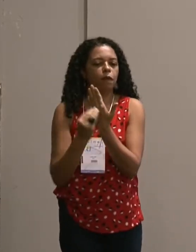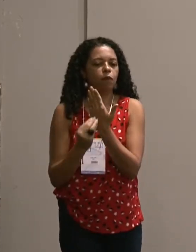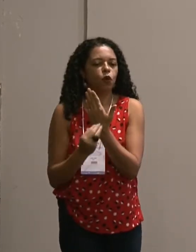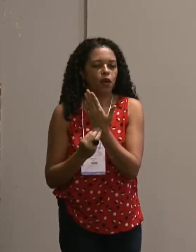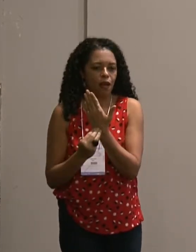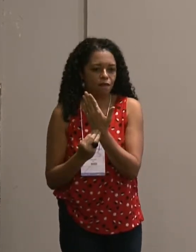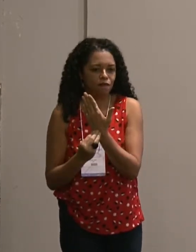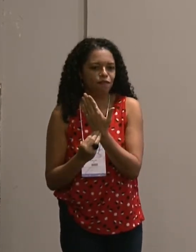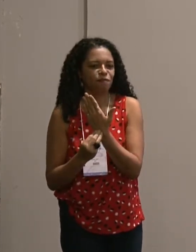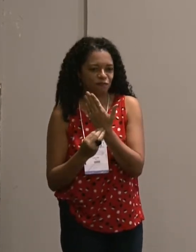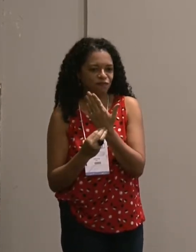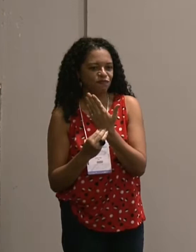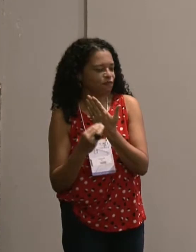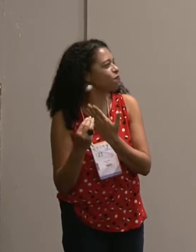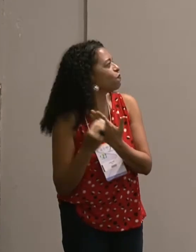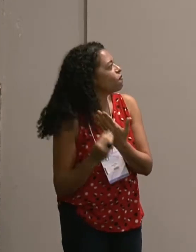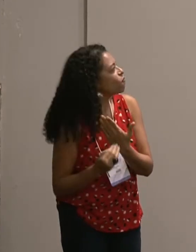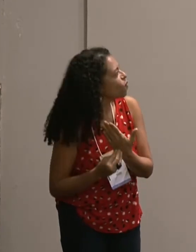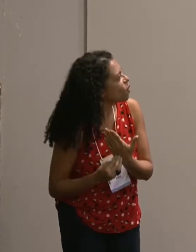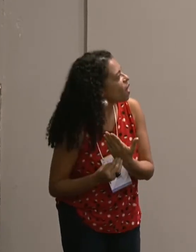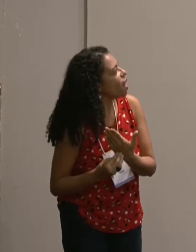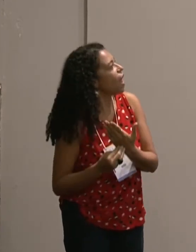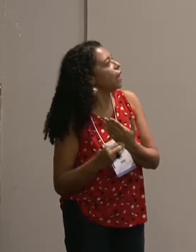é um levantamento bibliográfico.